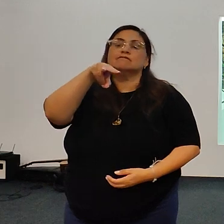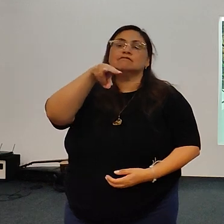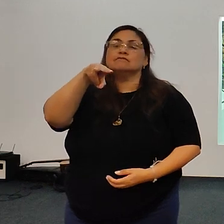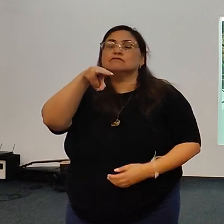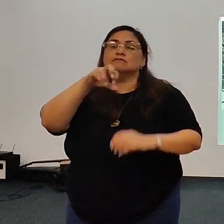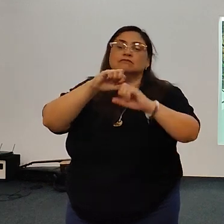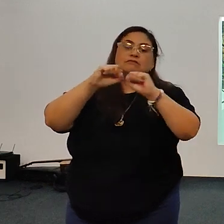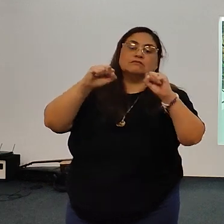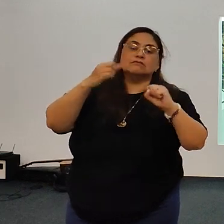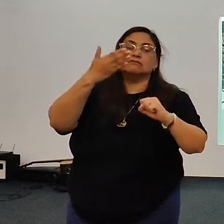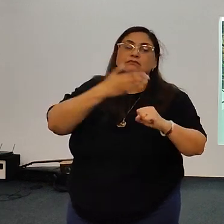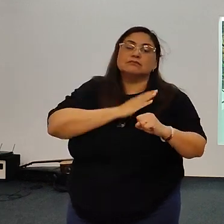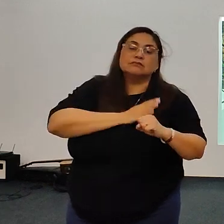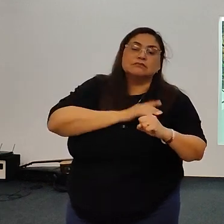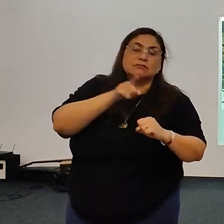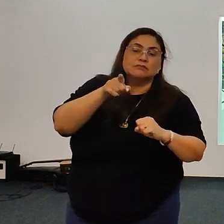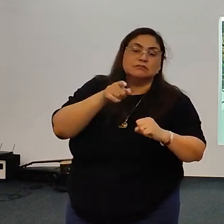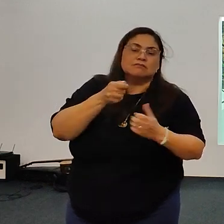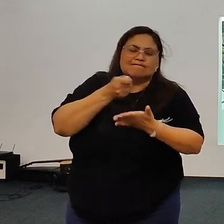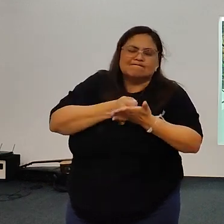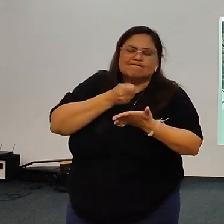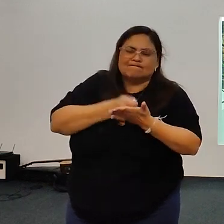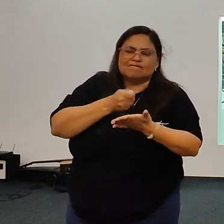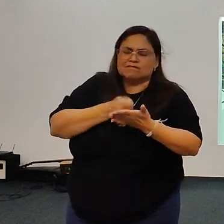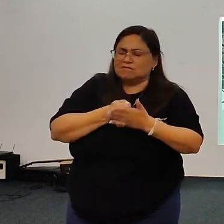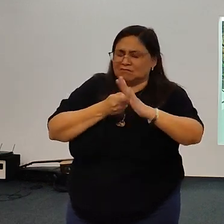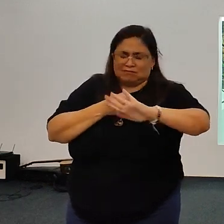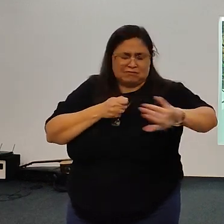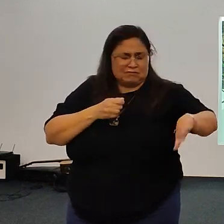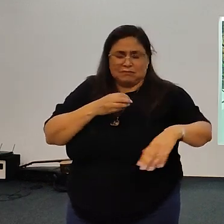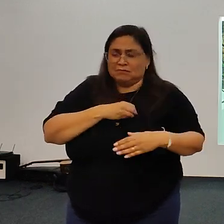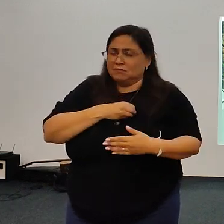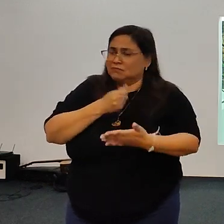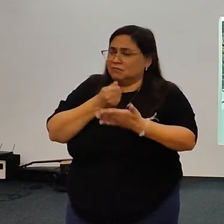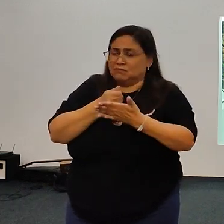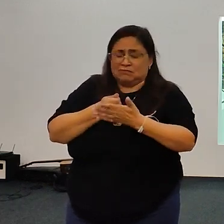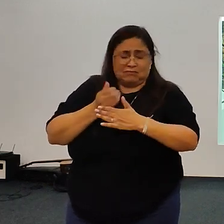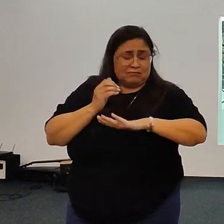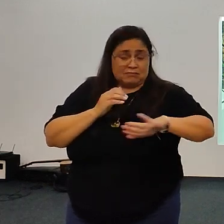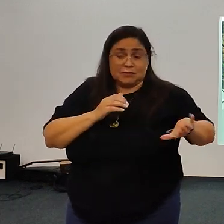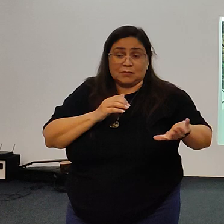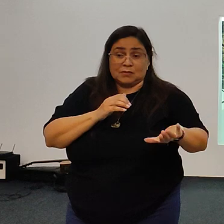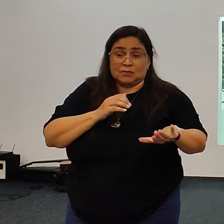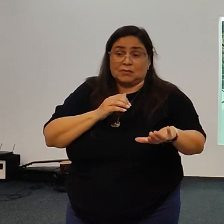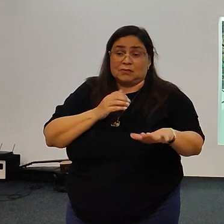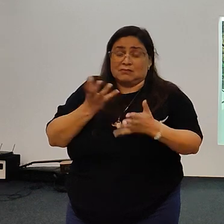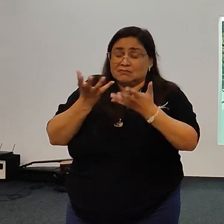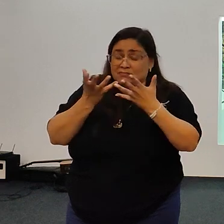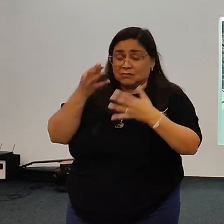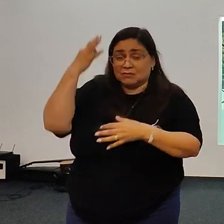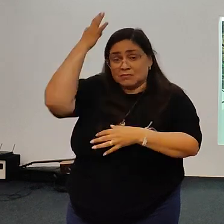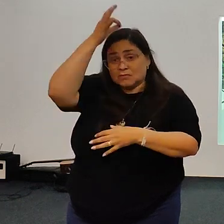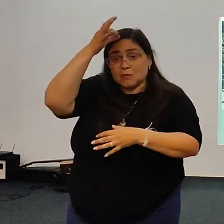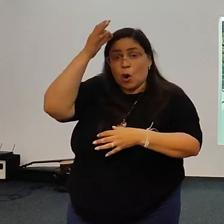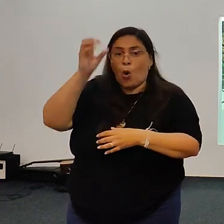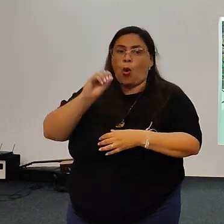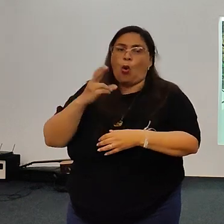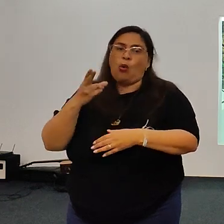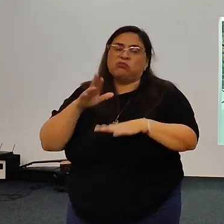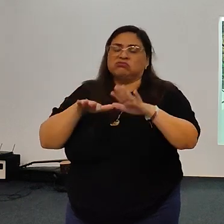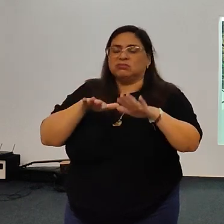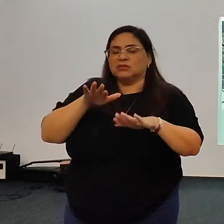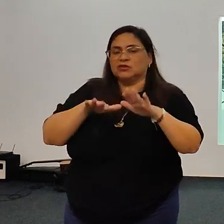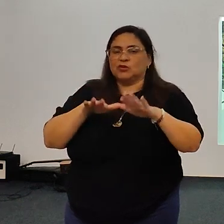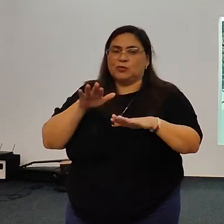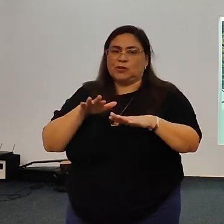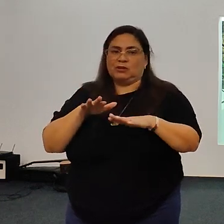se você está realmente lutando contra o seu pecado e buscando santidade, ou se você está vivendo uma vida mais ou menos,